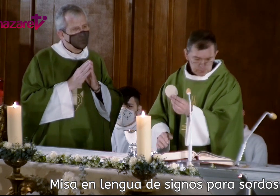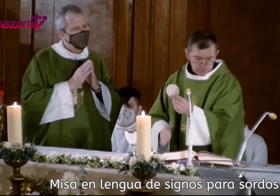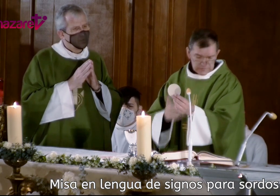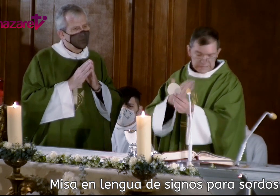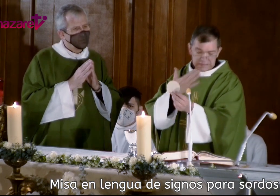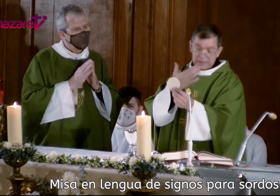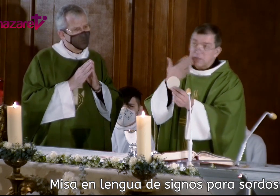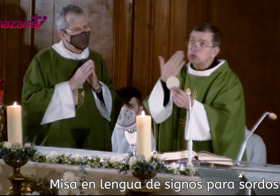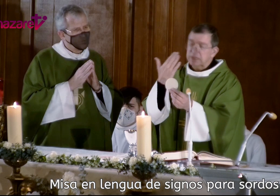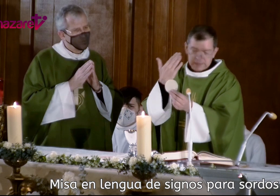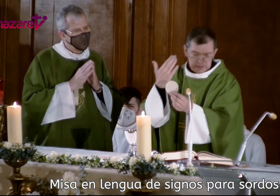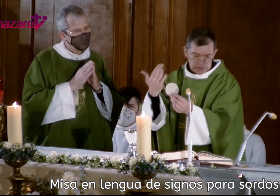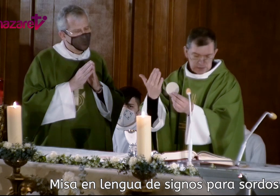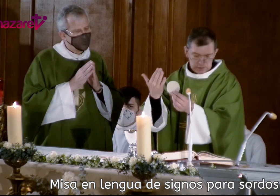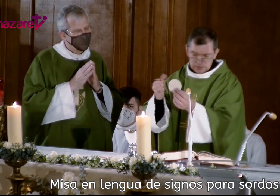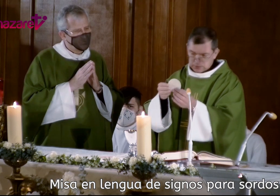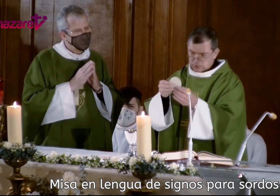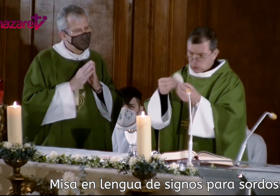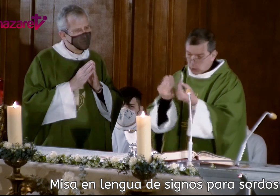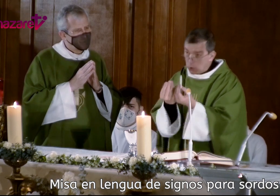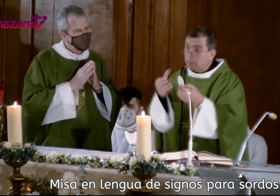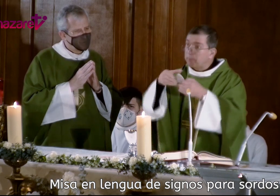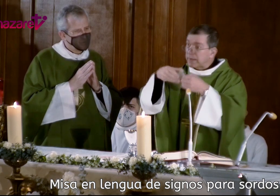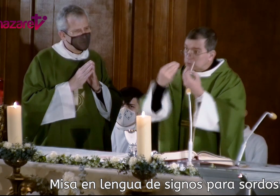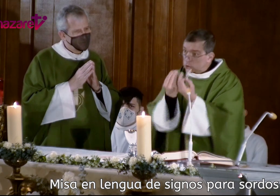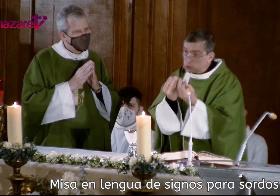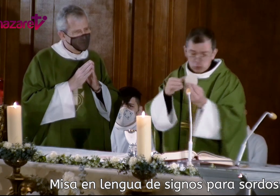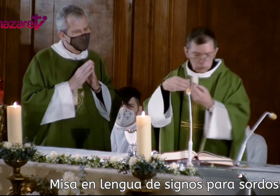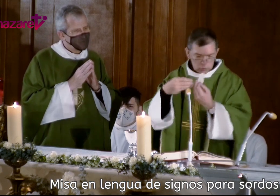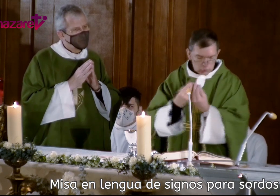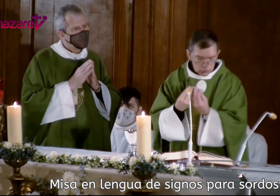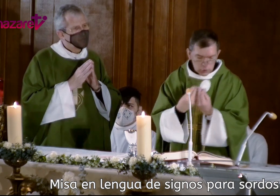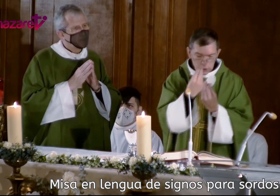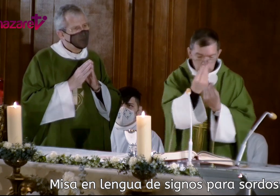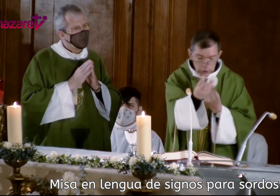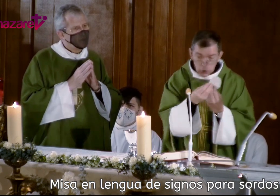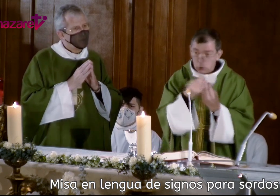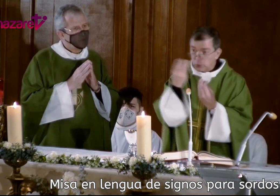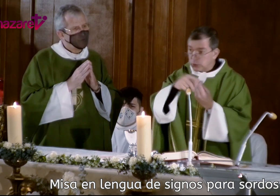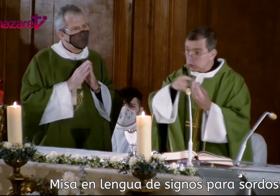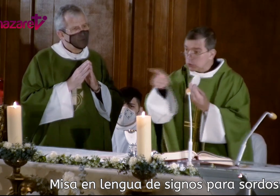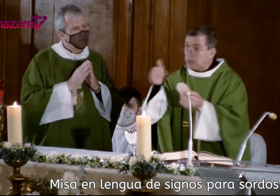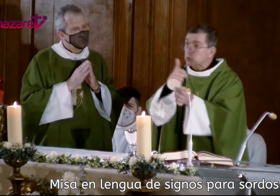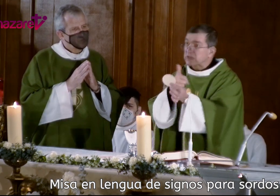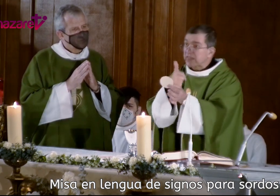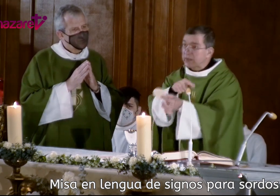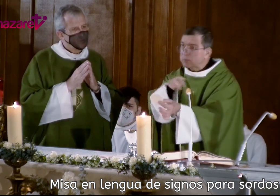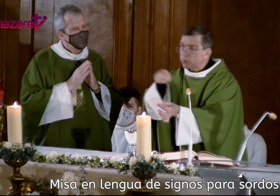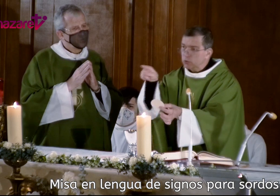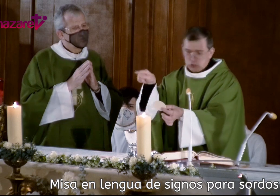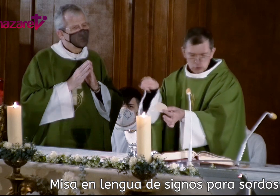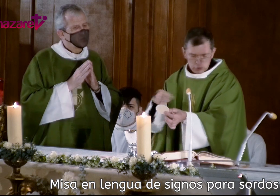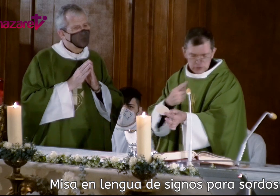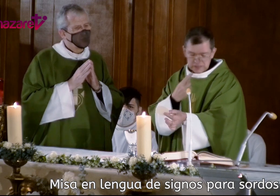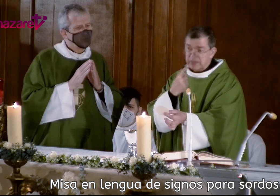y, dándote gracia, lo partió y lo dio a sus discípulos